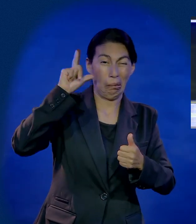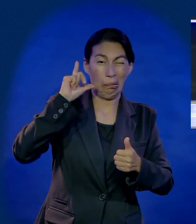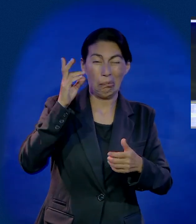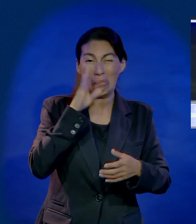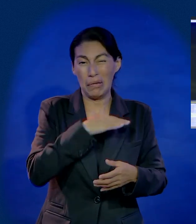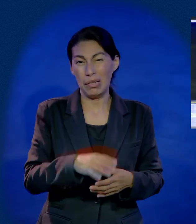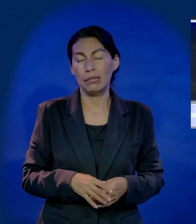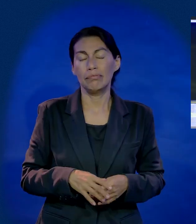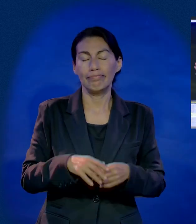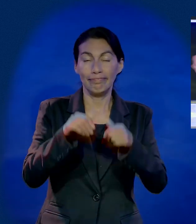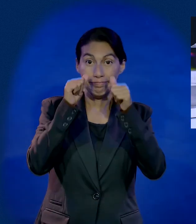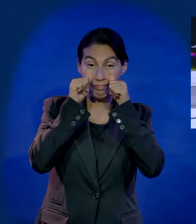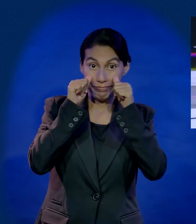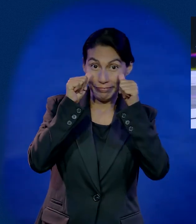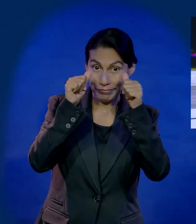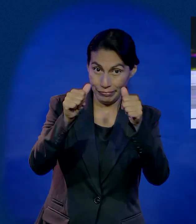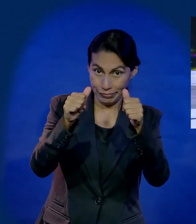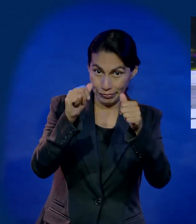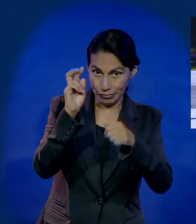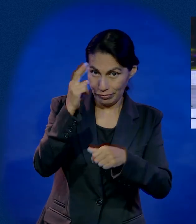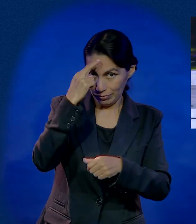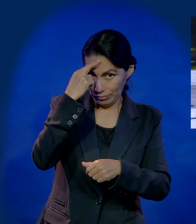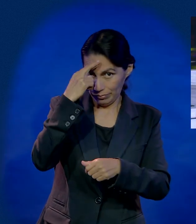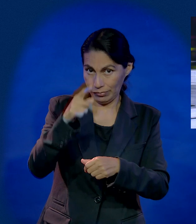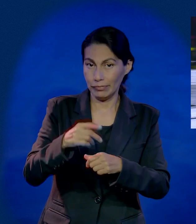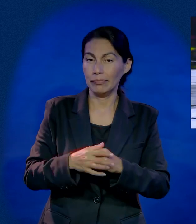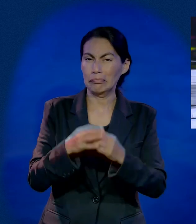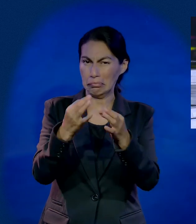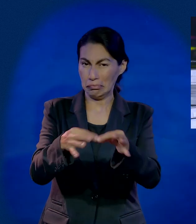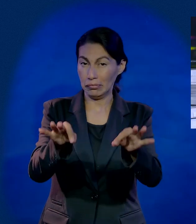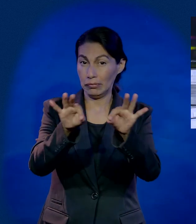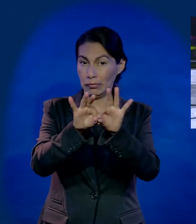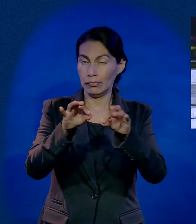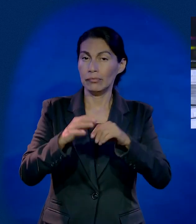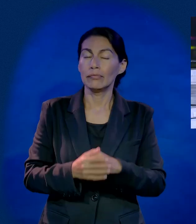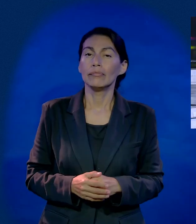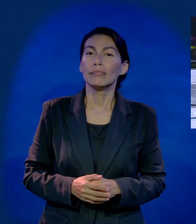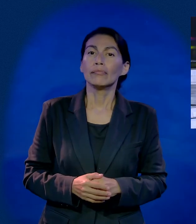completa locura. Pero usted recuerde esto, por favor: ojo, pestaña y ceja, mucha oreja.